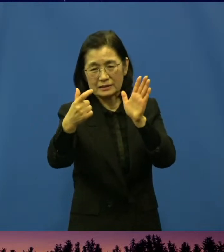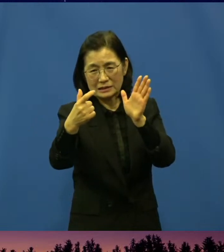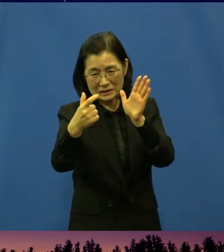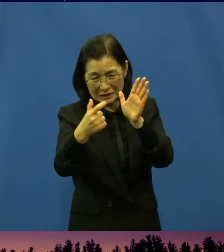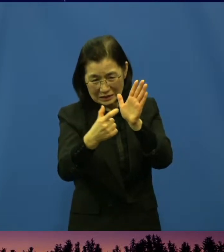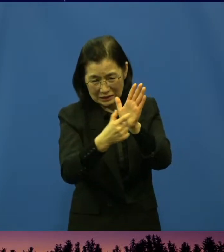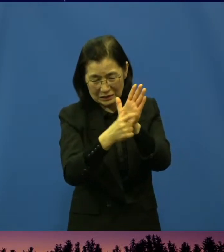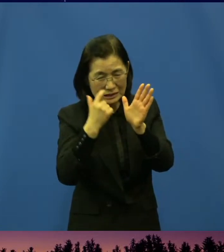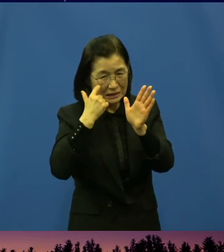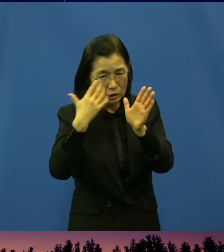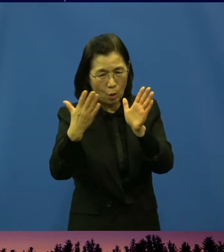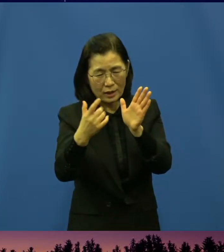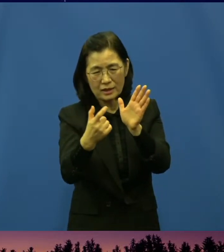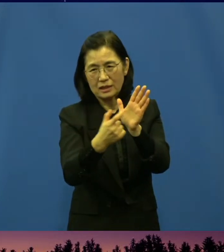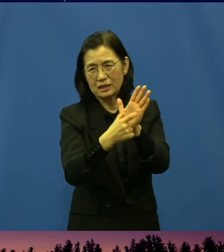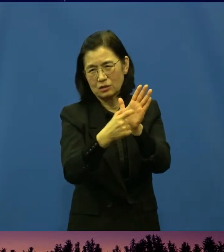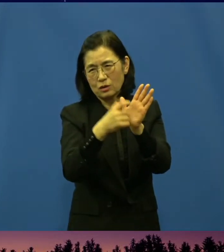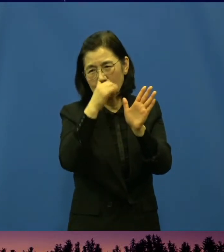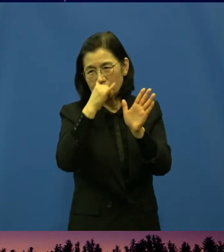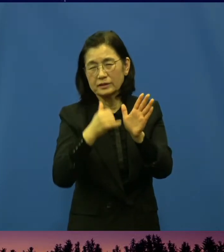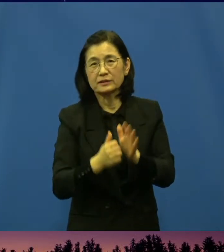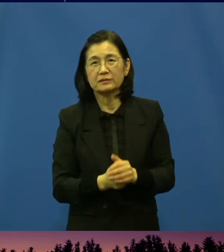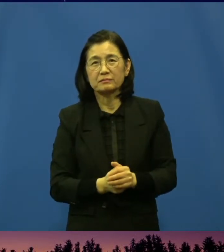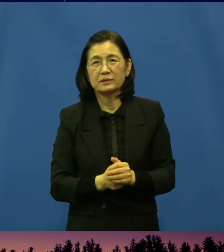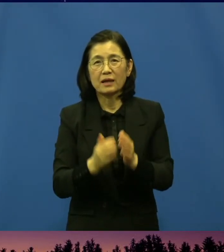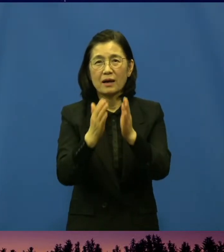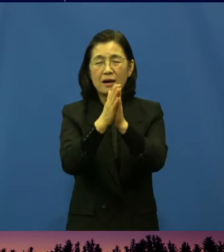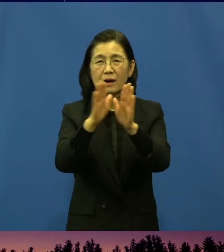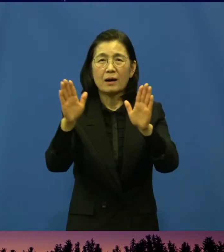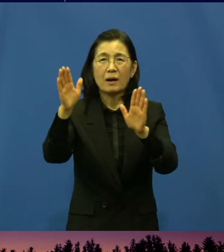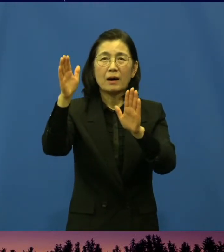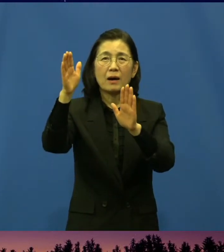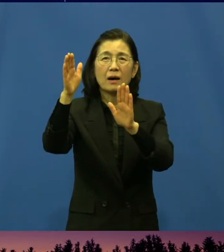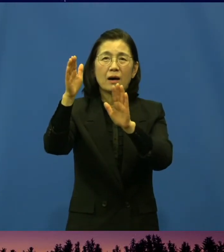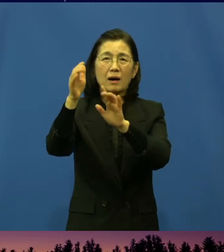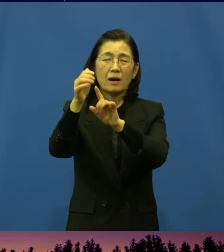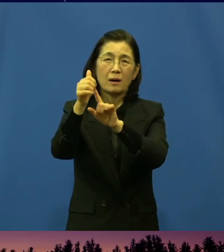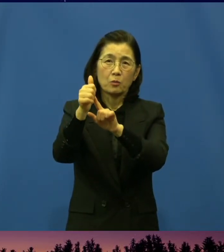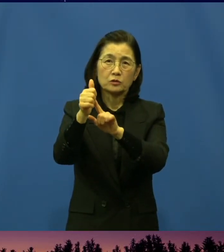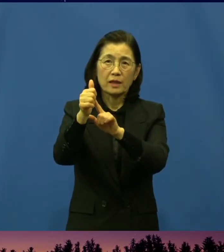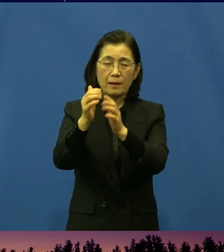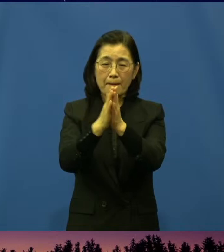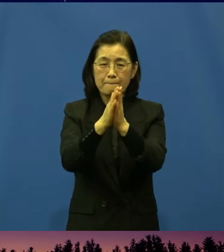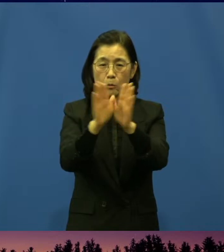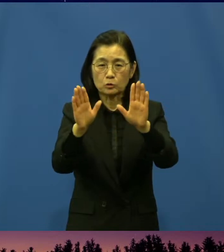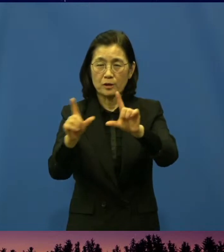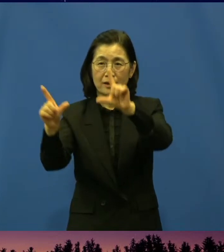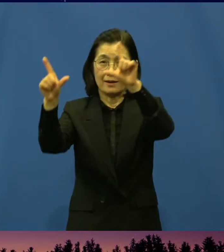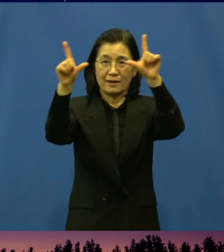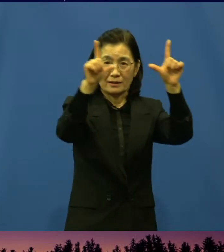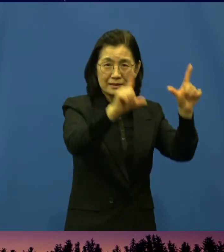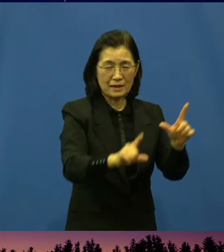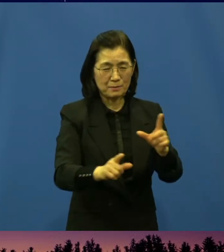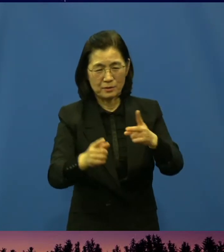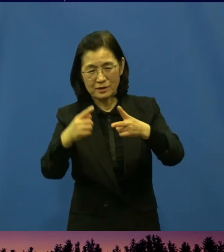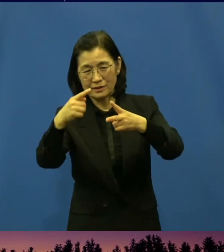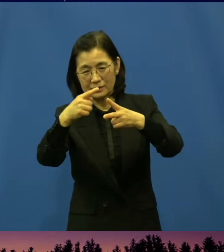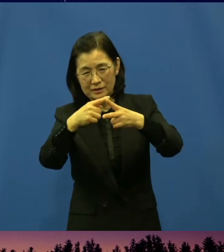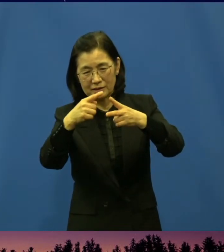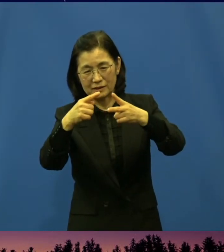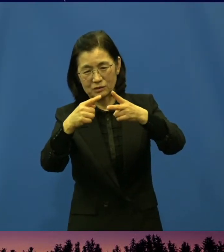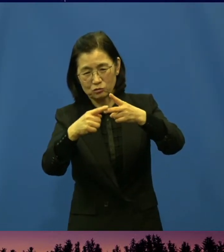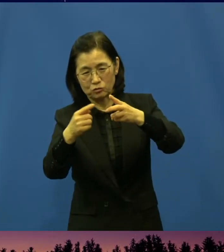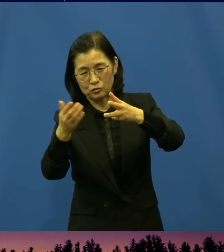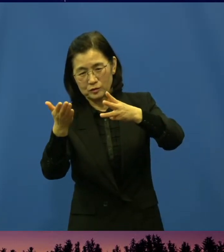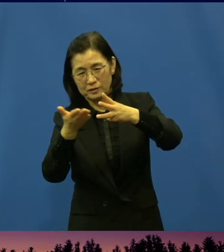알리고 있는 거죠. 자, 여러분, 모세도 마찬가지로 그의 인생을 3등분 하잖아요. 그죠? 우리가 잘 아는 것처럼